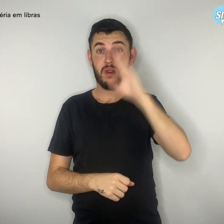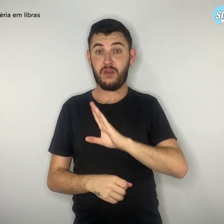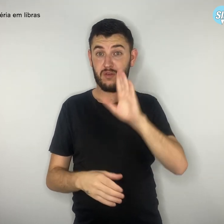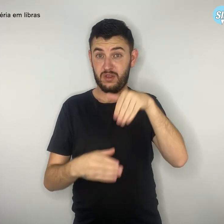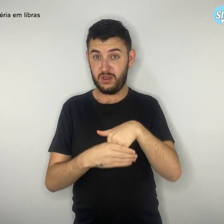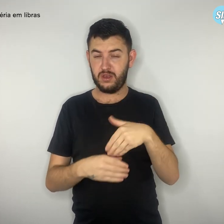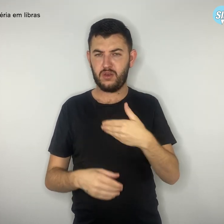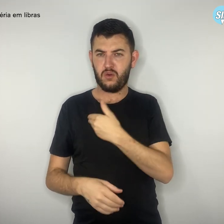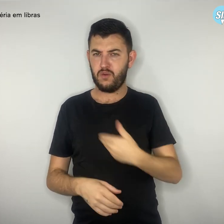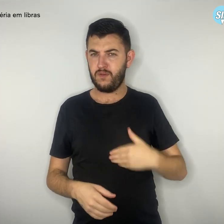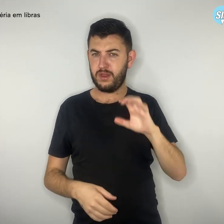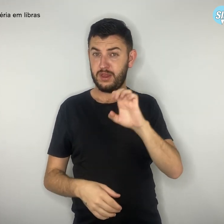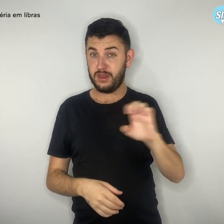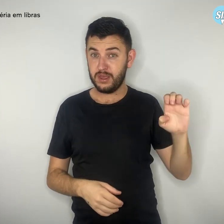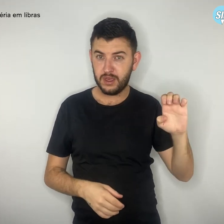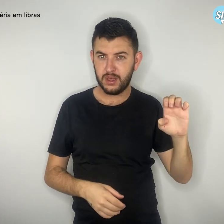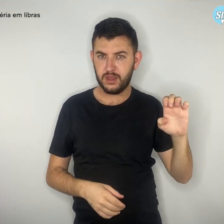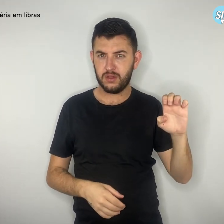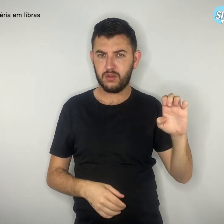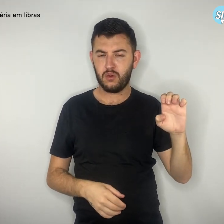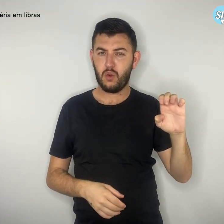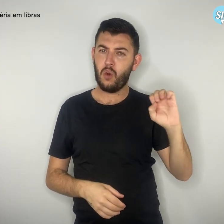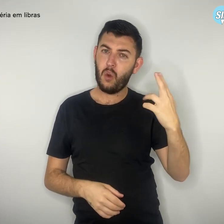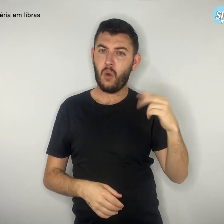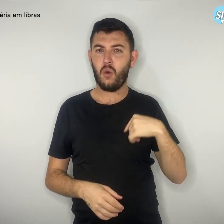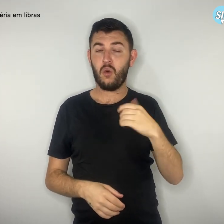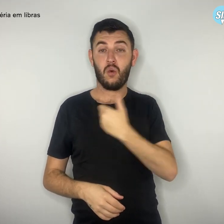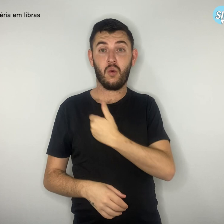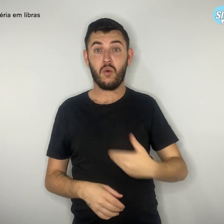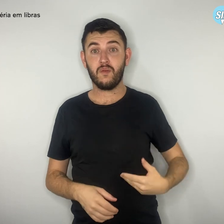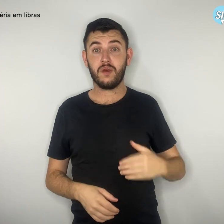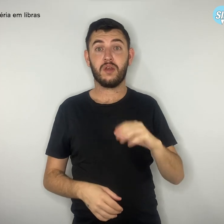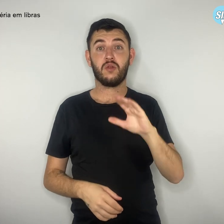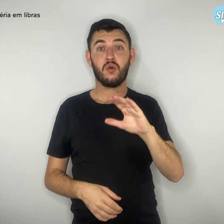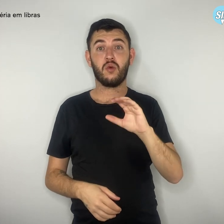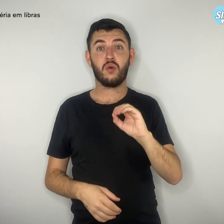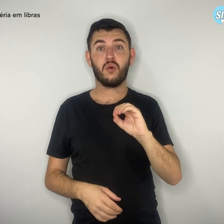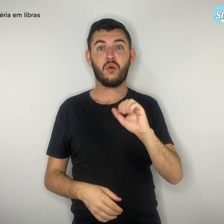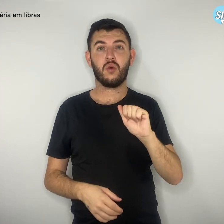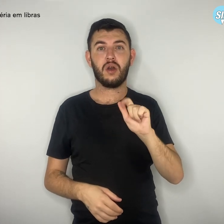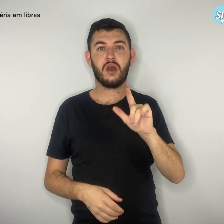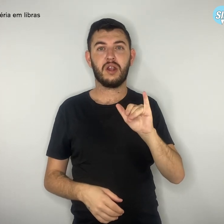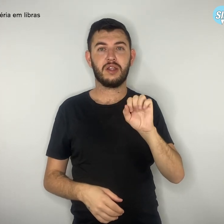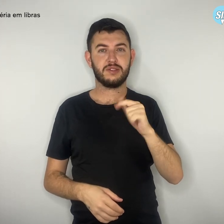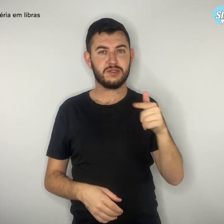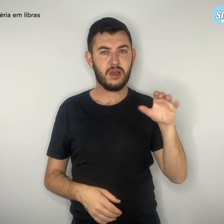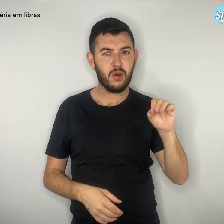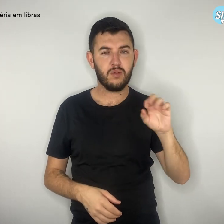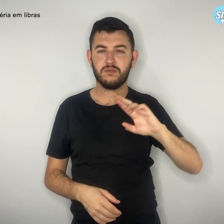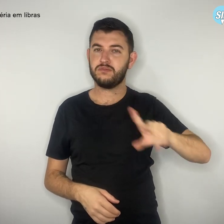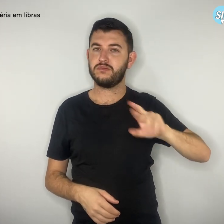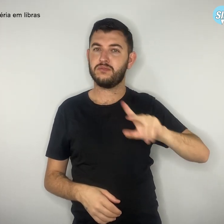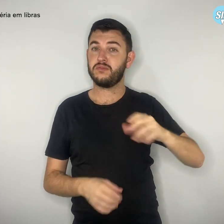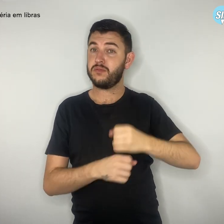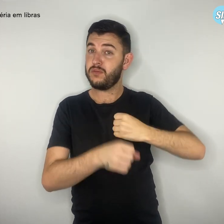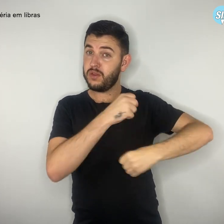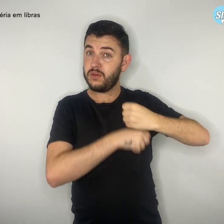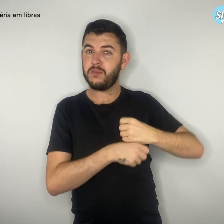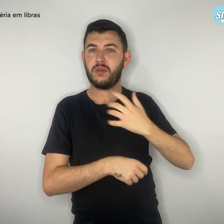não elegeu um governo de esquerda, tampouco um governo de coalizão. No ano passado, os